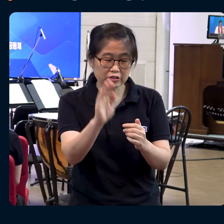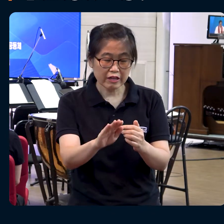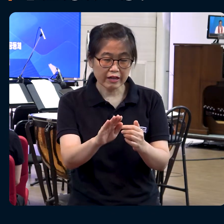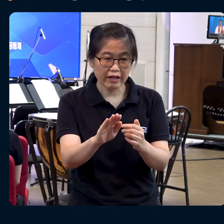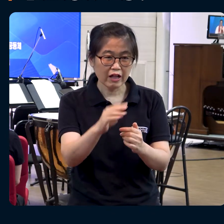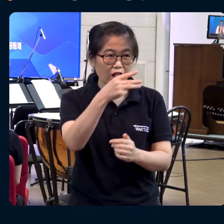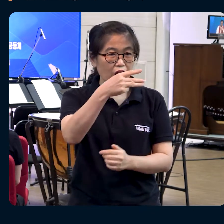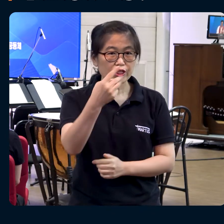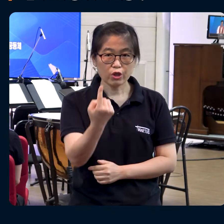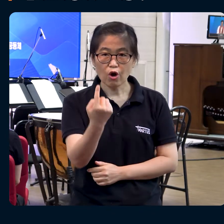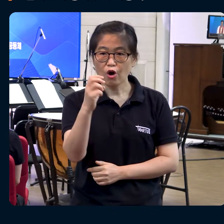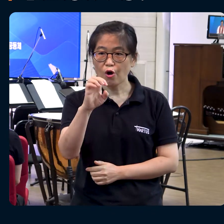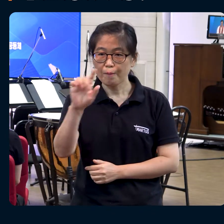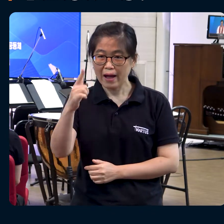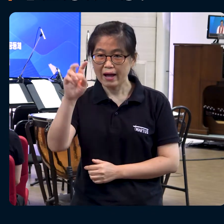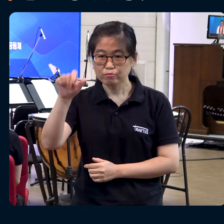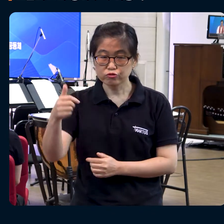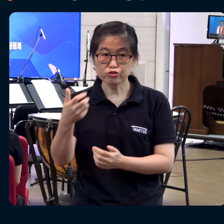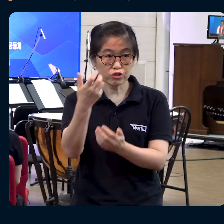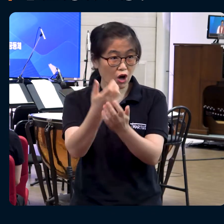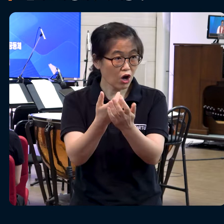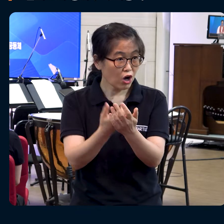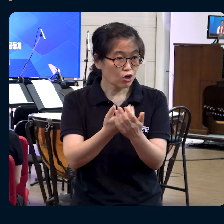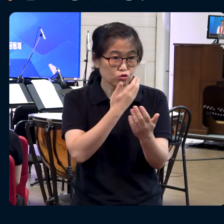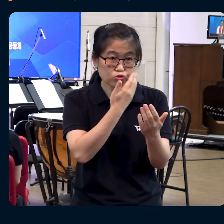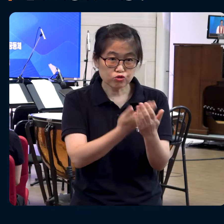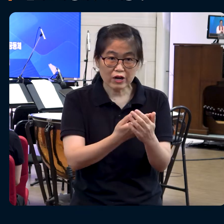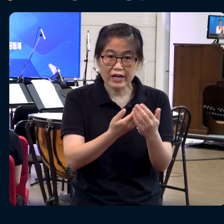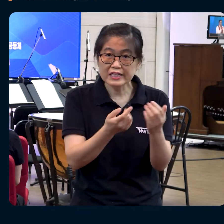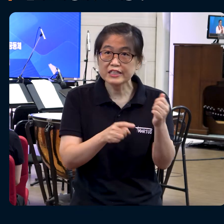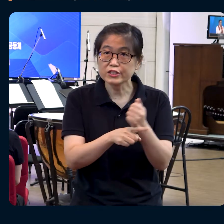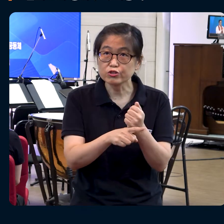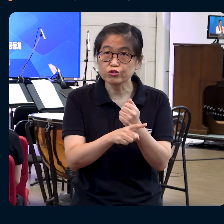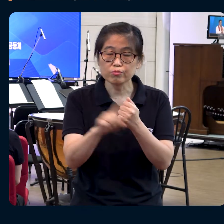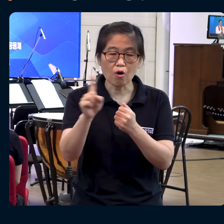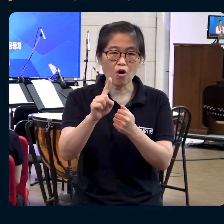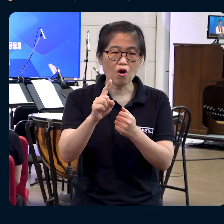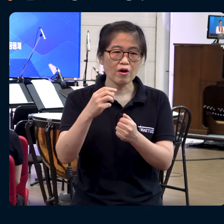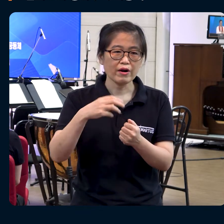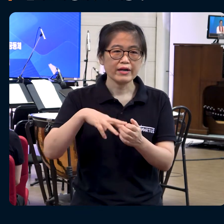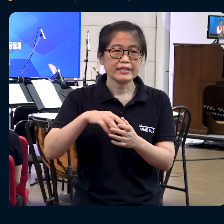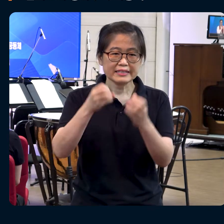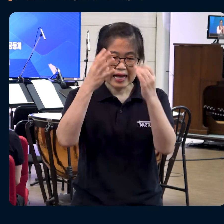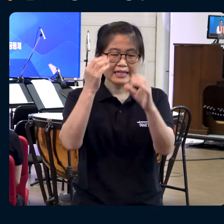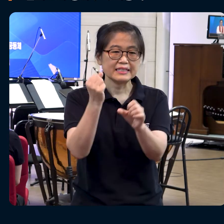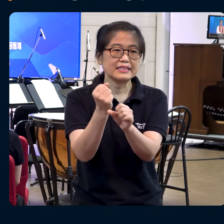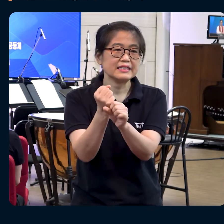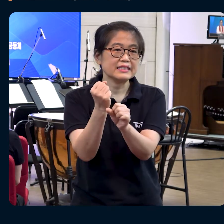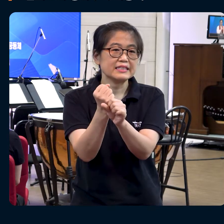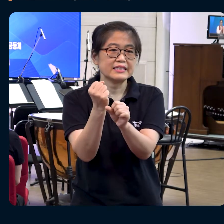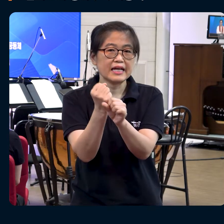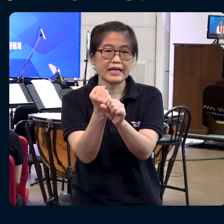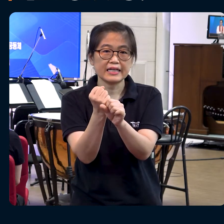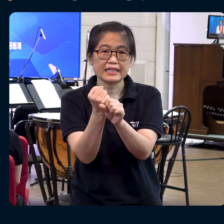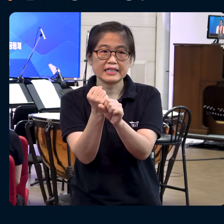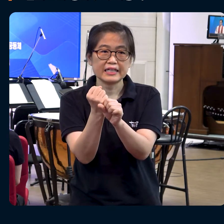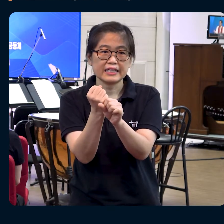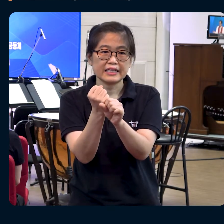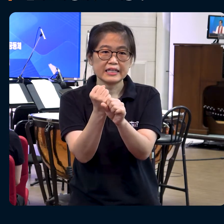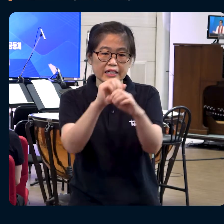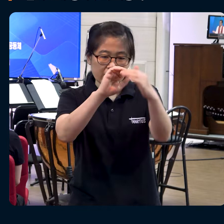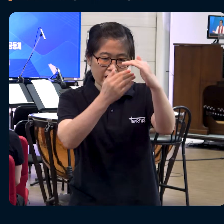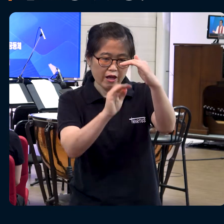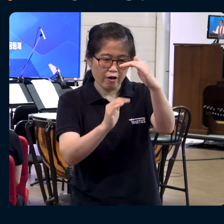그런데 이 토판 문서가 우리한테 중요한 이유가 바로 뭐냐, 거기에 바로 창세기에 기록된 수많은 내용을 뒷받침하는